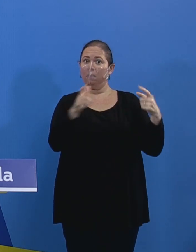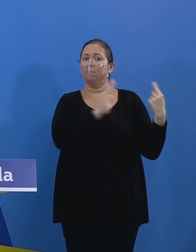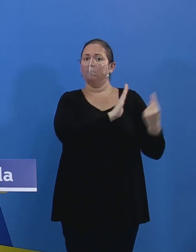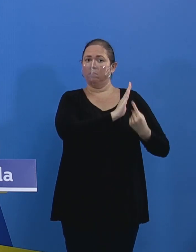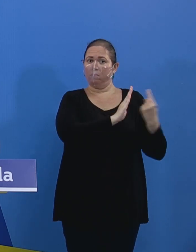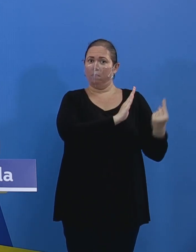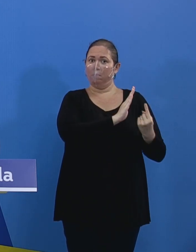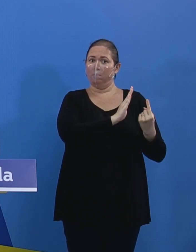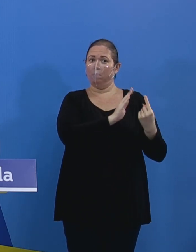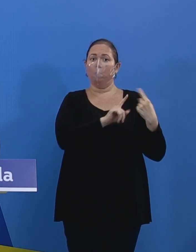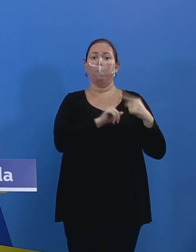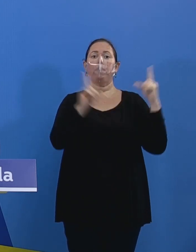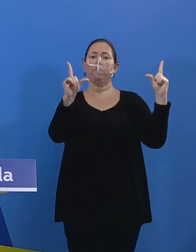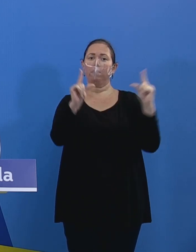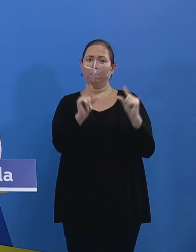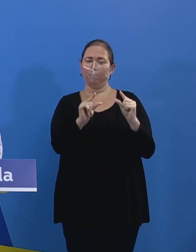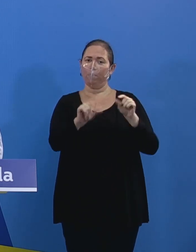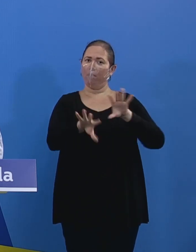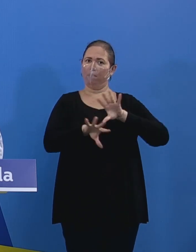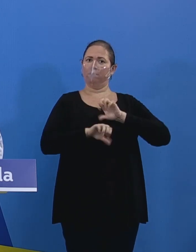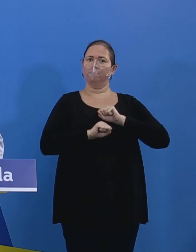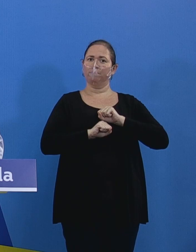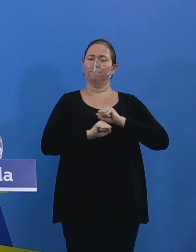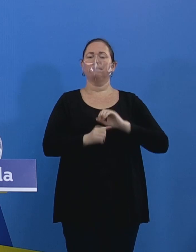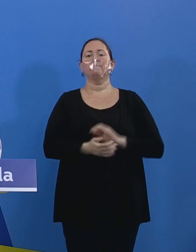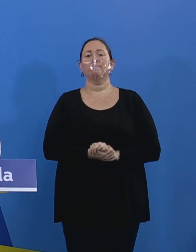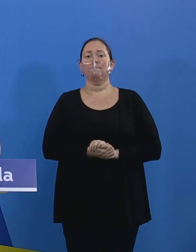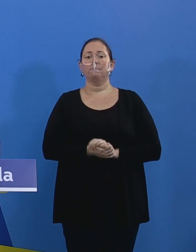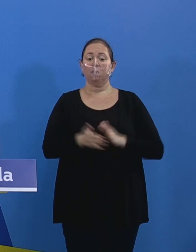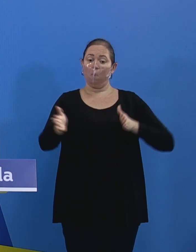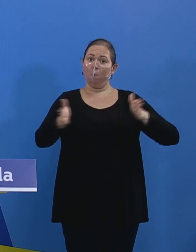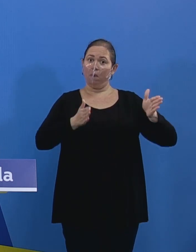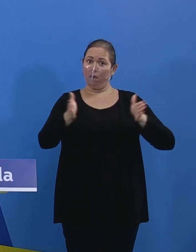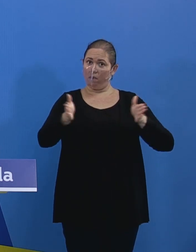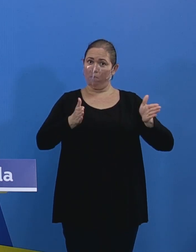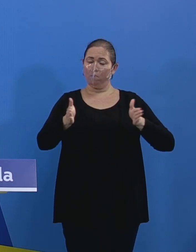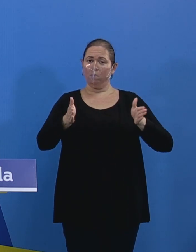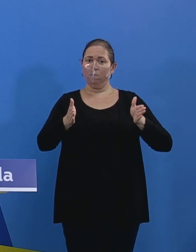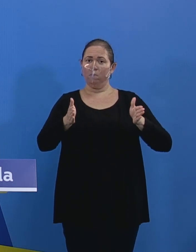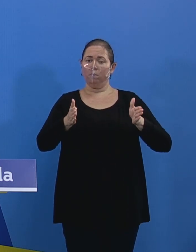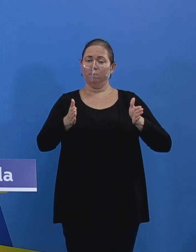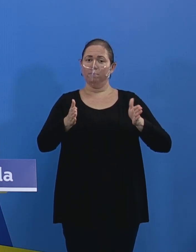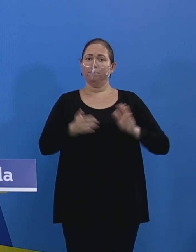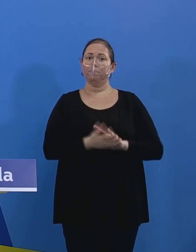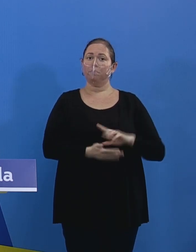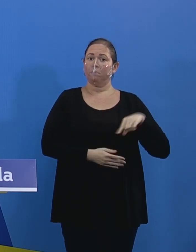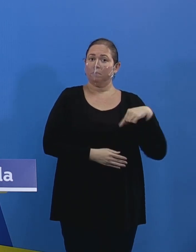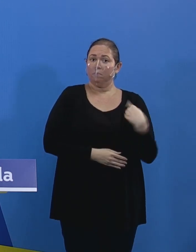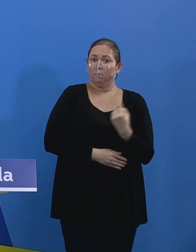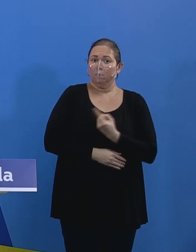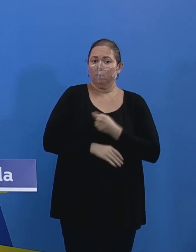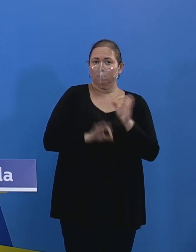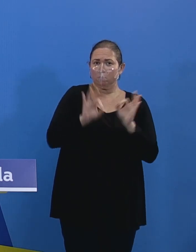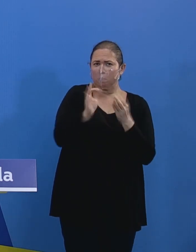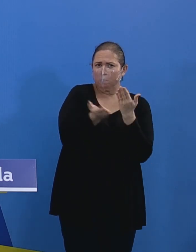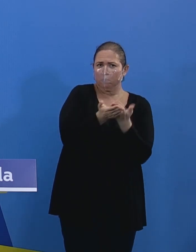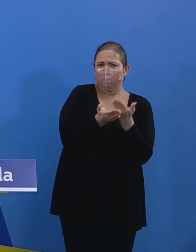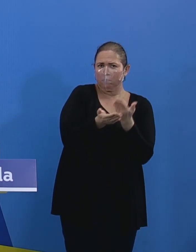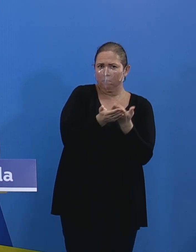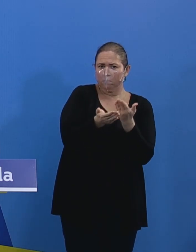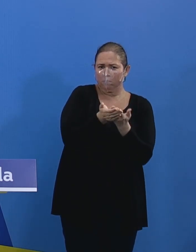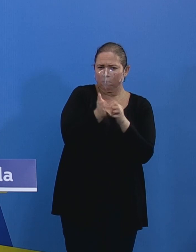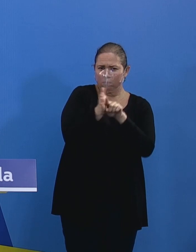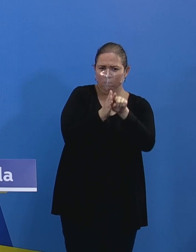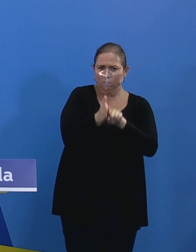para diminuir o contágio. Para essa etapa, nós fizemos alguns estudos